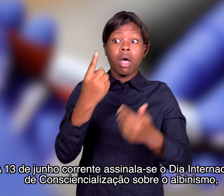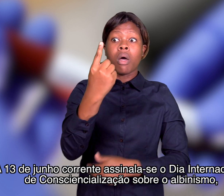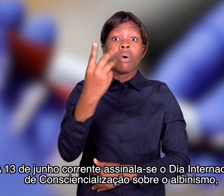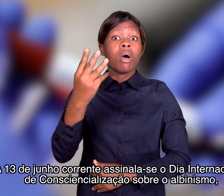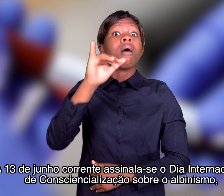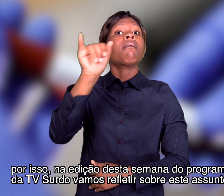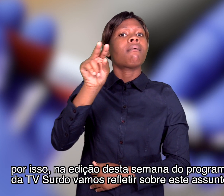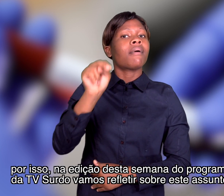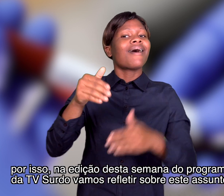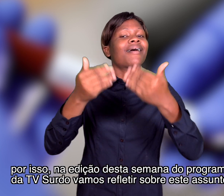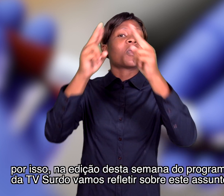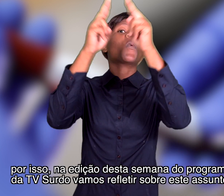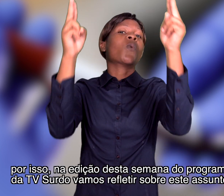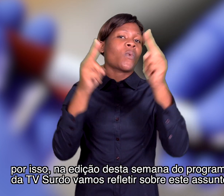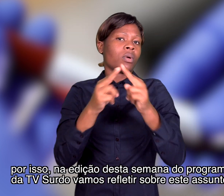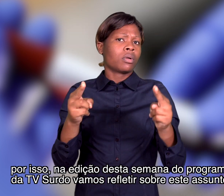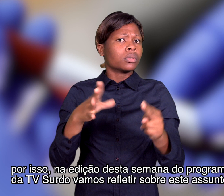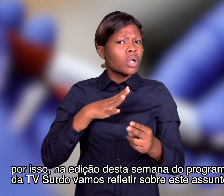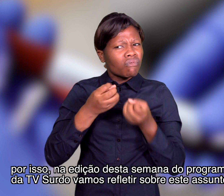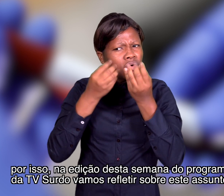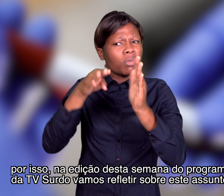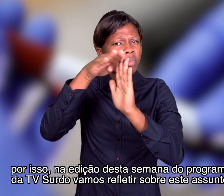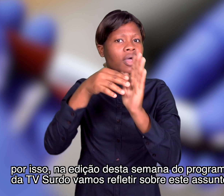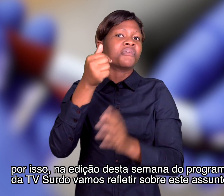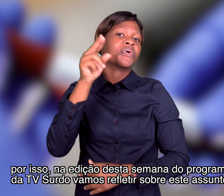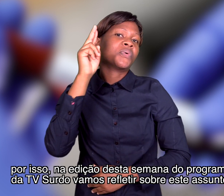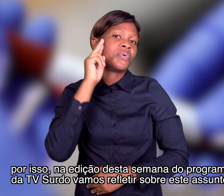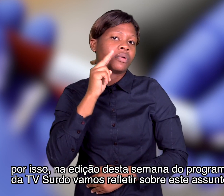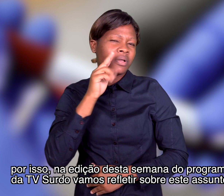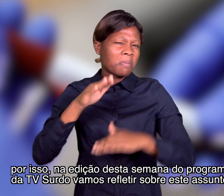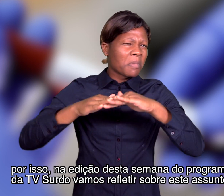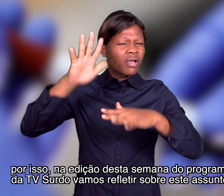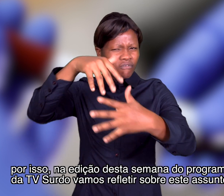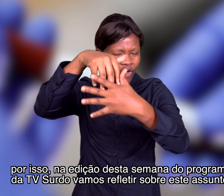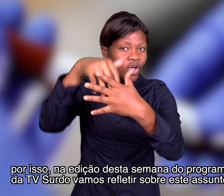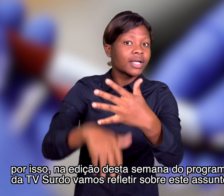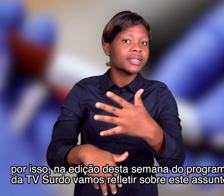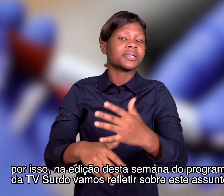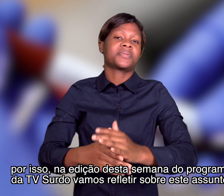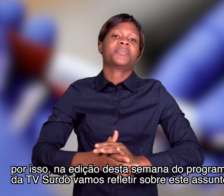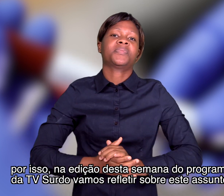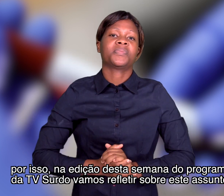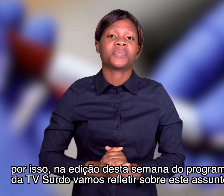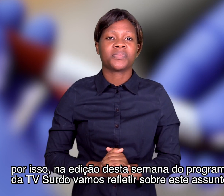Albinismo, por isso, na edição desta semana do programa da TV Surdo, vamos refletir sobre este assunto.